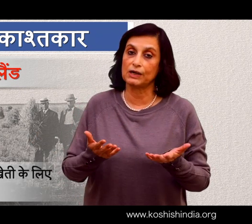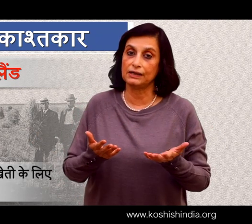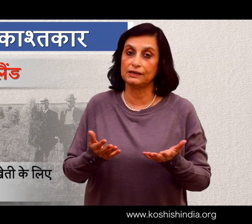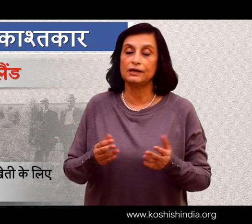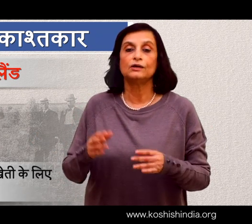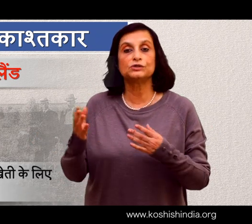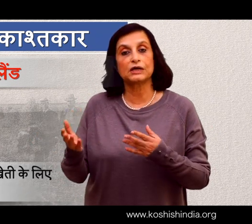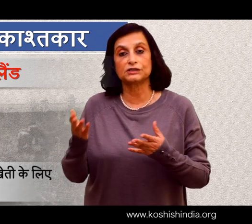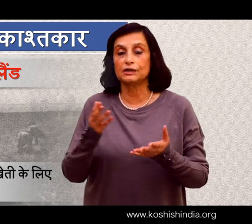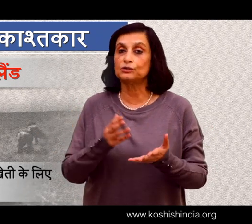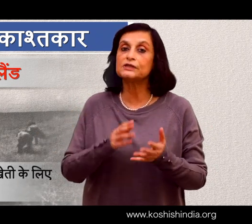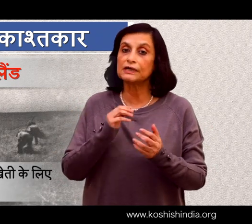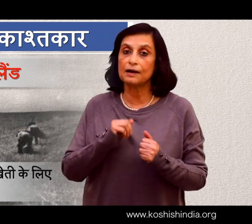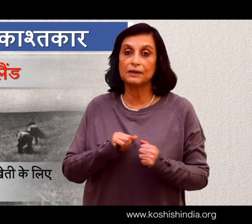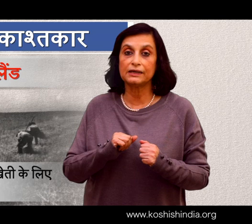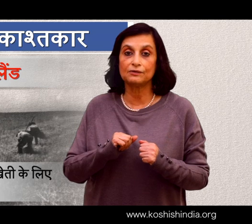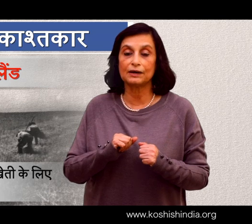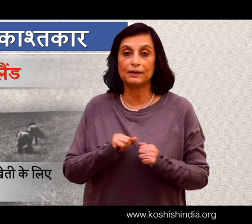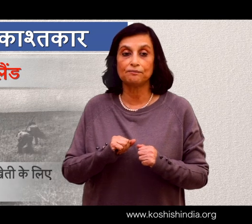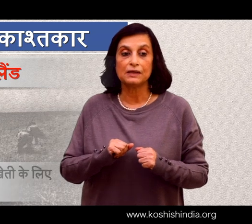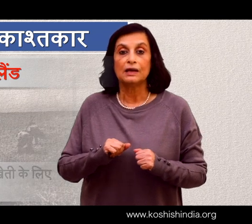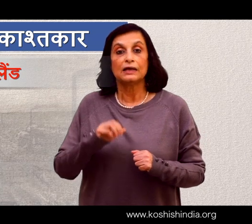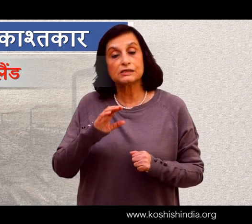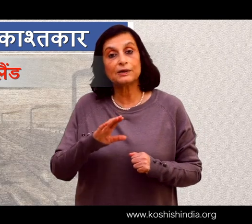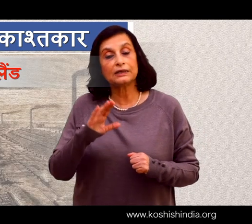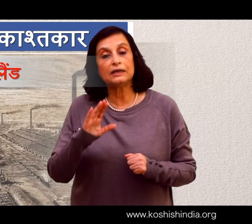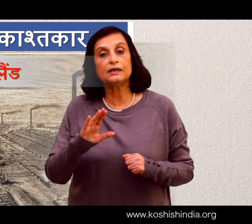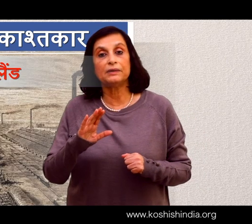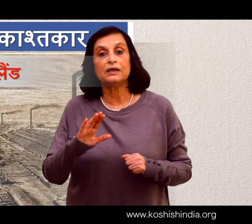वहांअनाजउगानाशुरूकरदिया।कुछकिरायेदारोंको वहांदोबाराकाममिलगया।उससमय